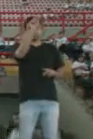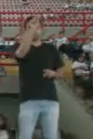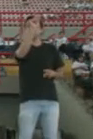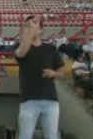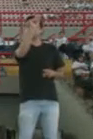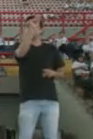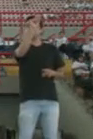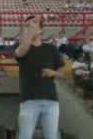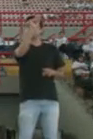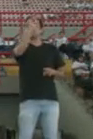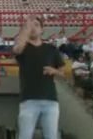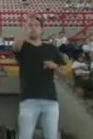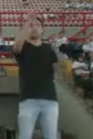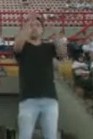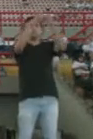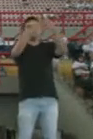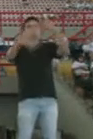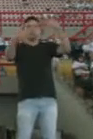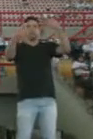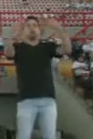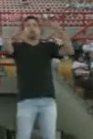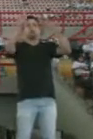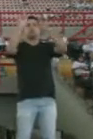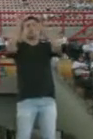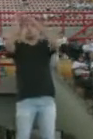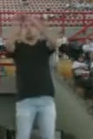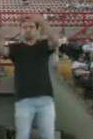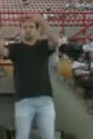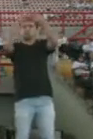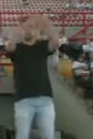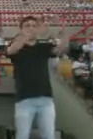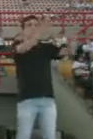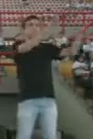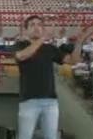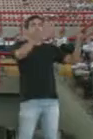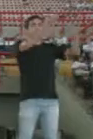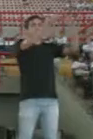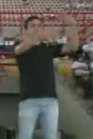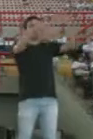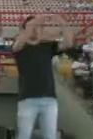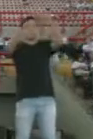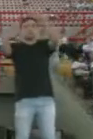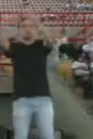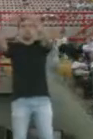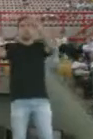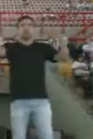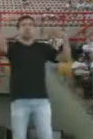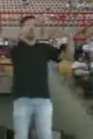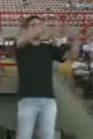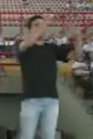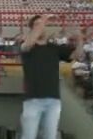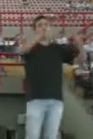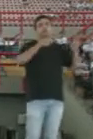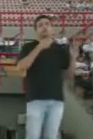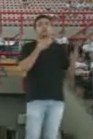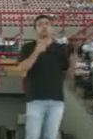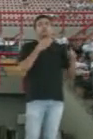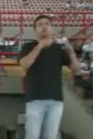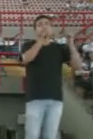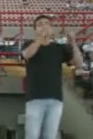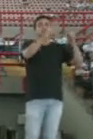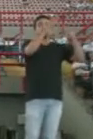do site e vai para outro lugar. Lá naquele lugar você volta se você quiser. Mas